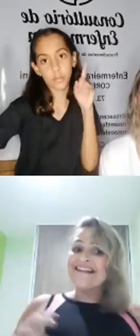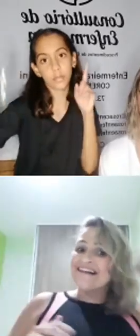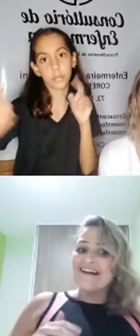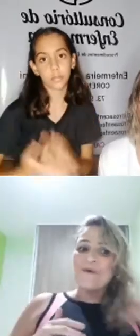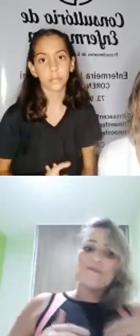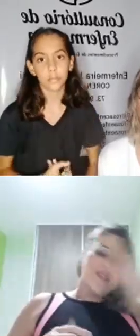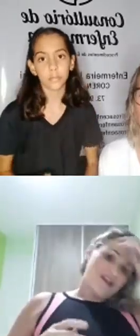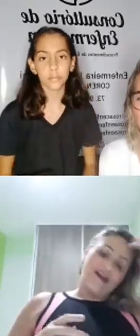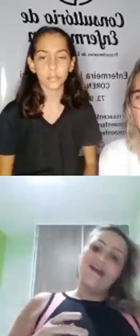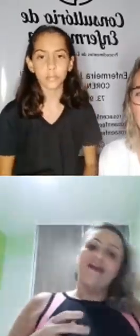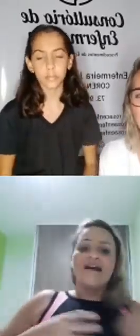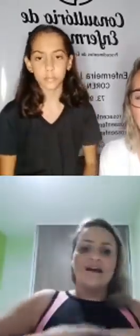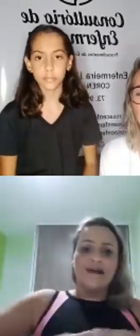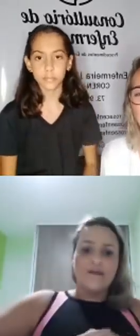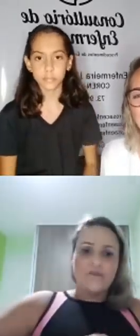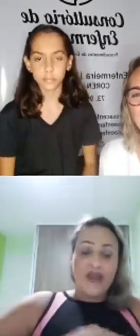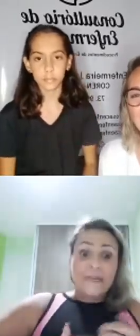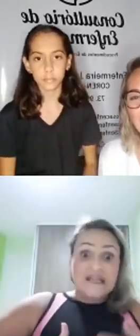Então,